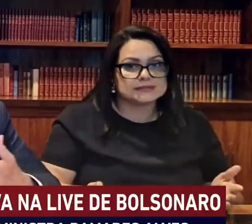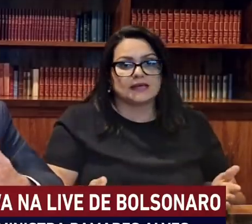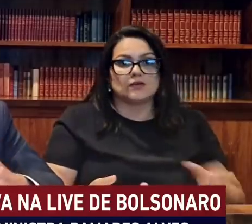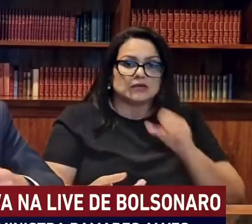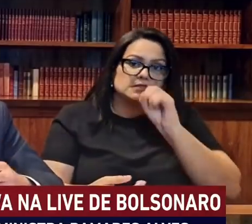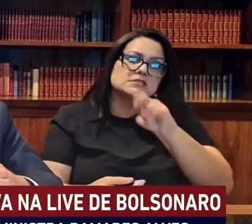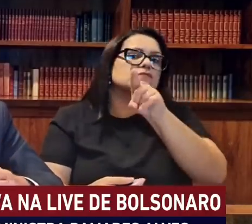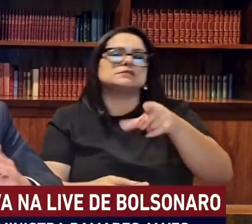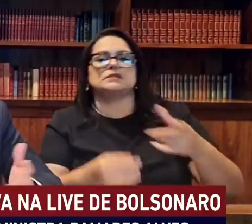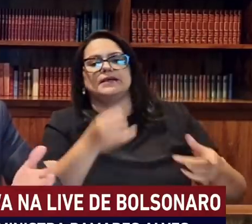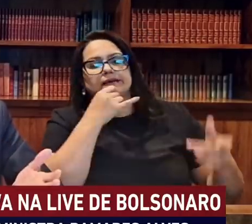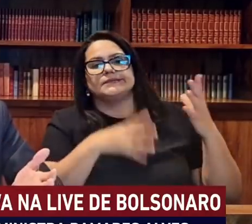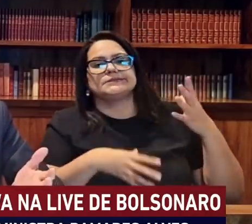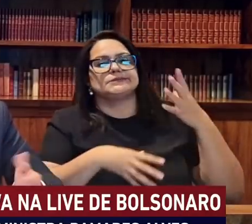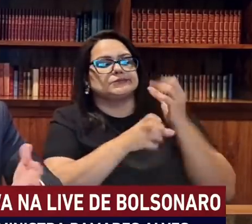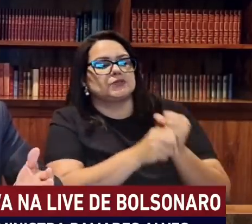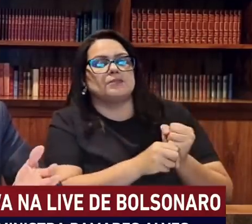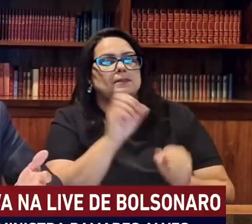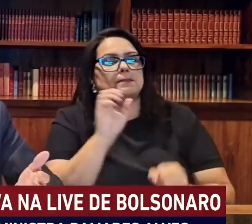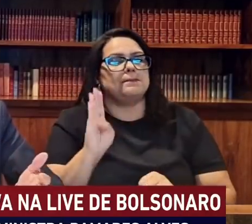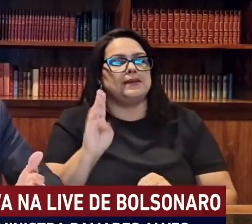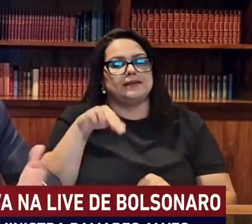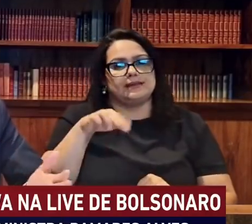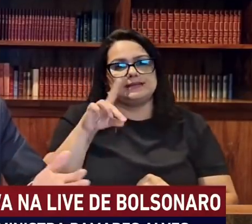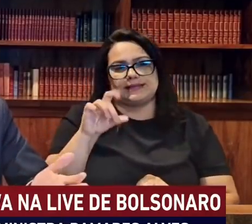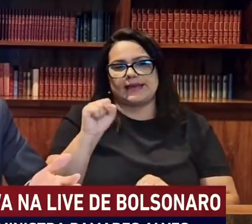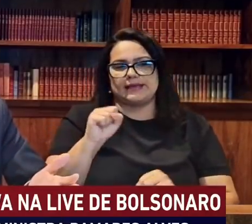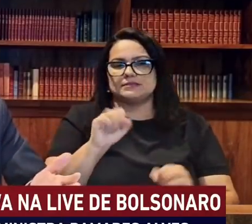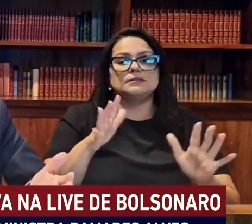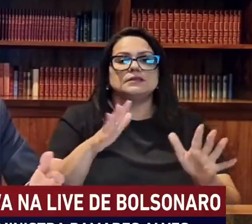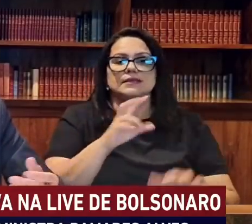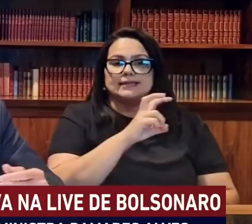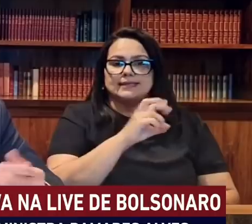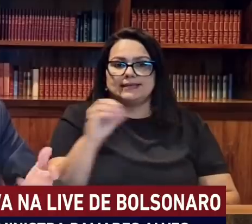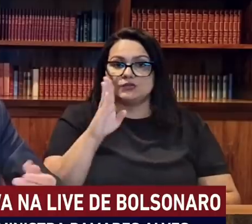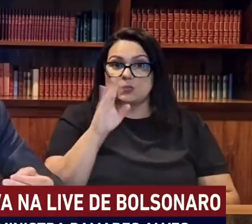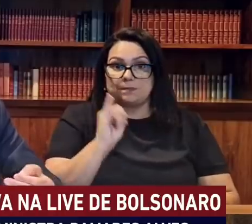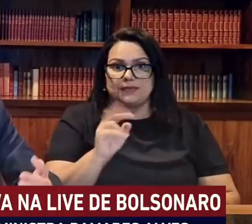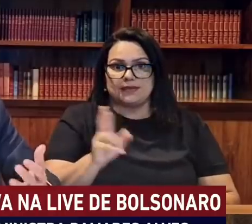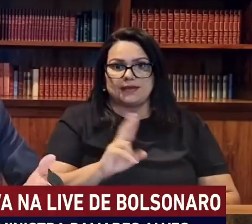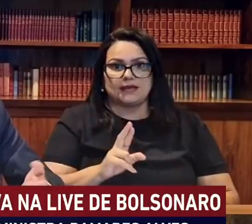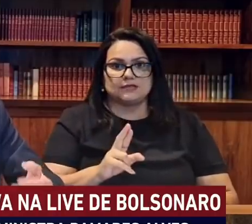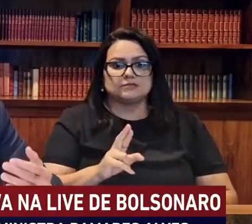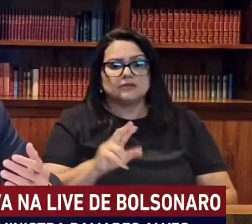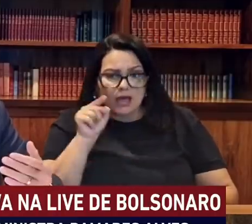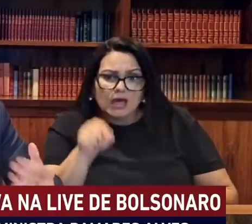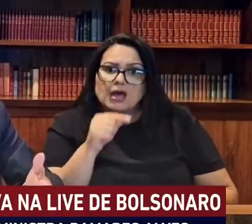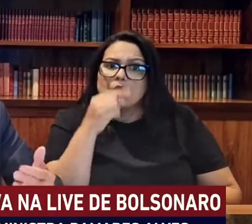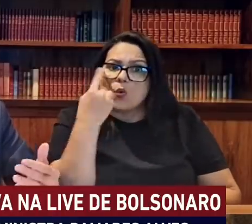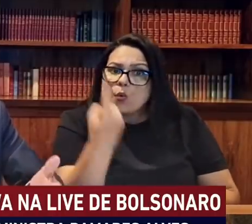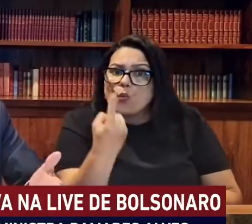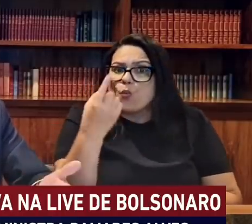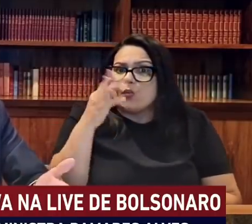você somar o BNDES, quase 500 bilhões de reais, dá quase 1 trilhão e